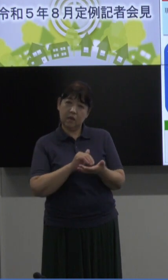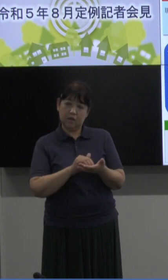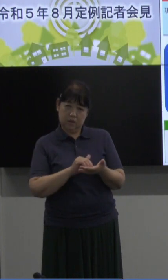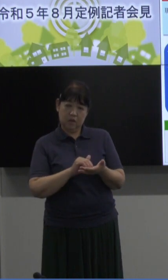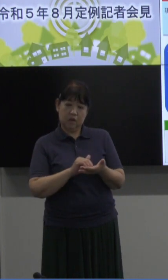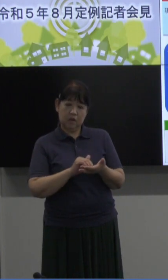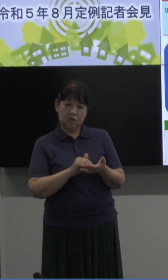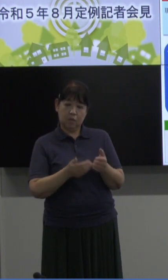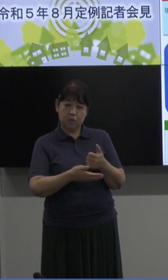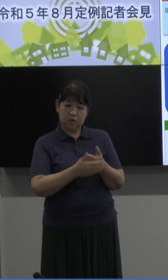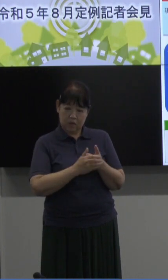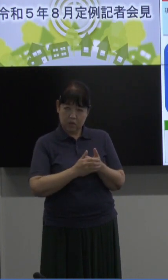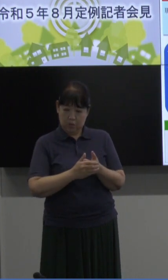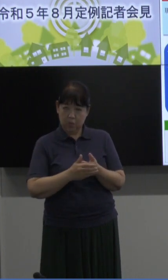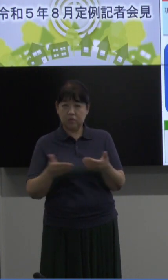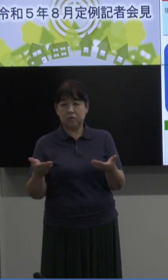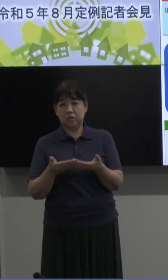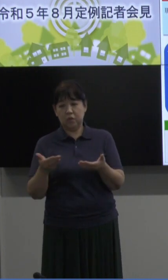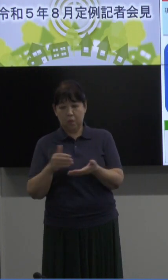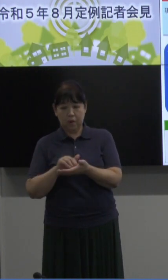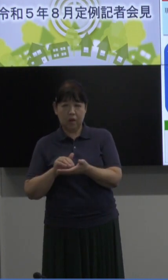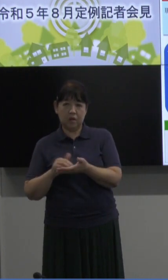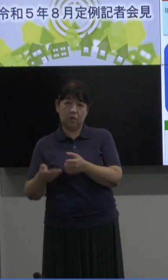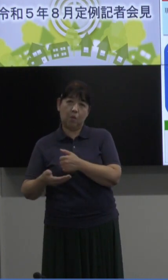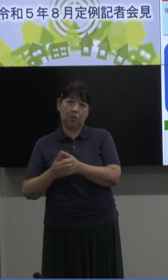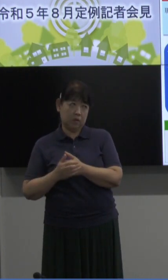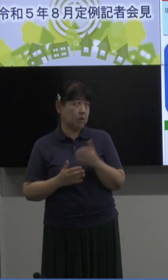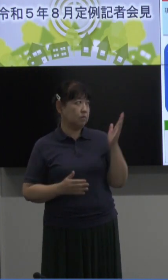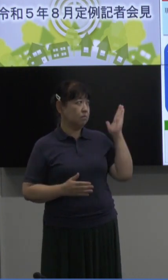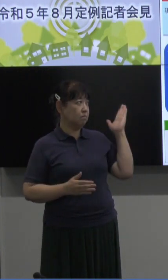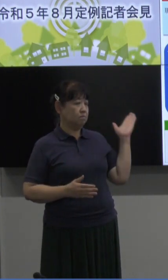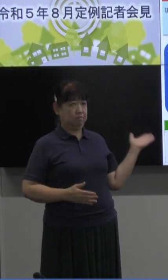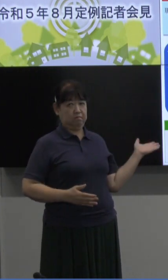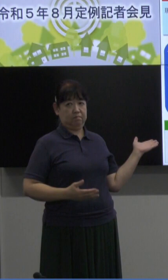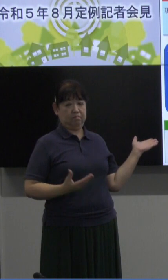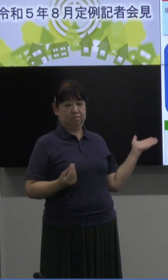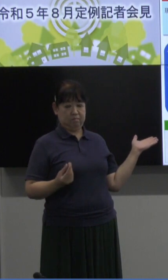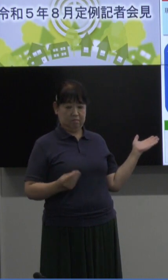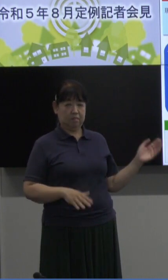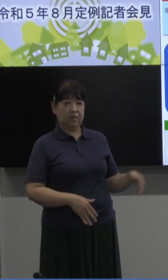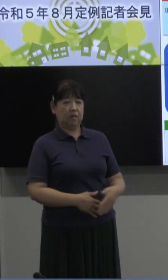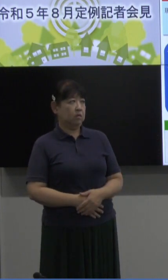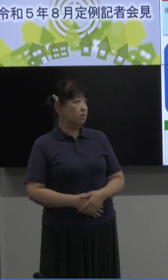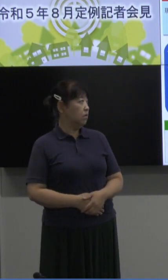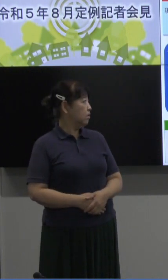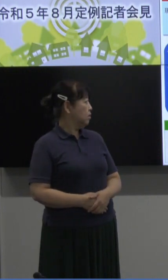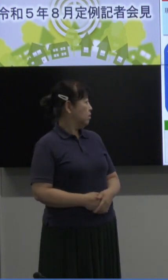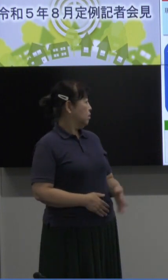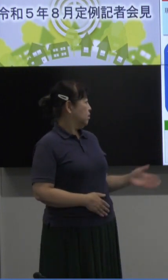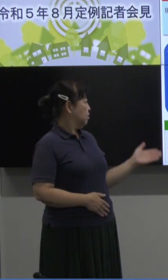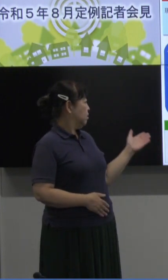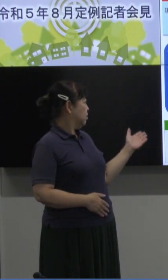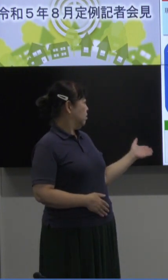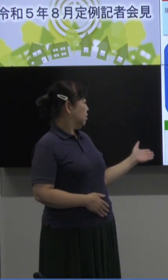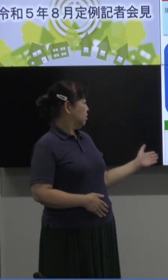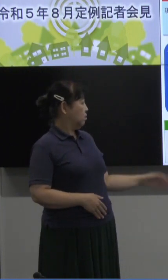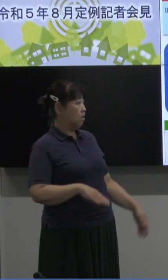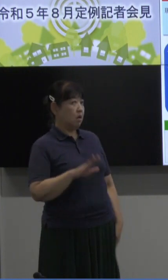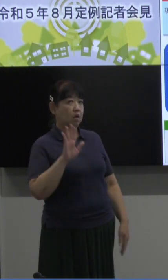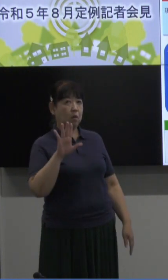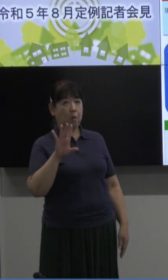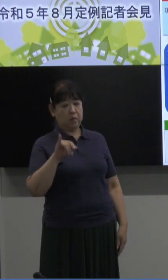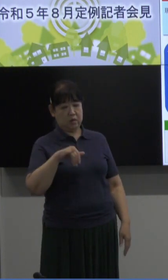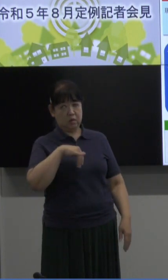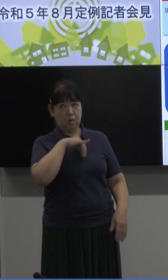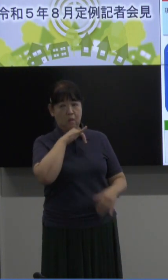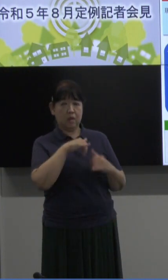会計の補正でございますが、ご覧のとおりの状況でございます。特別会計は国保とですね、後期高齢者介